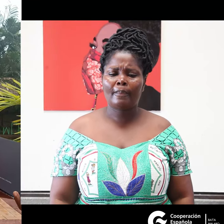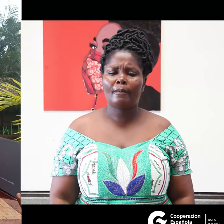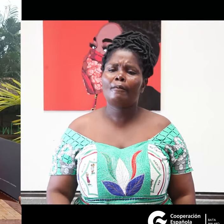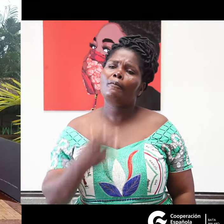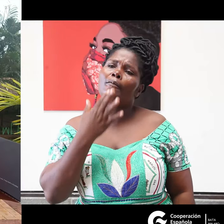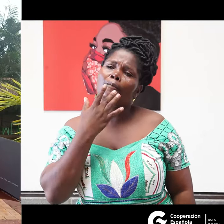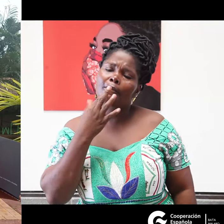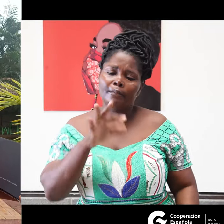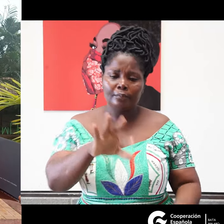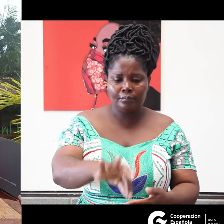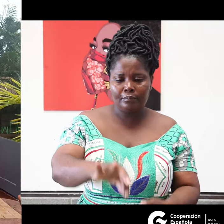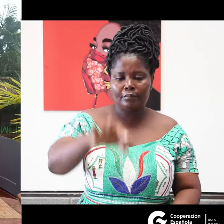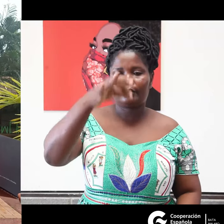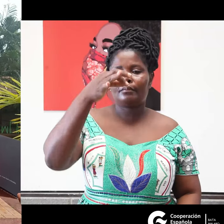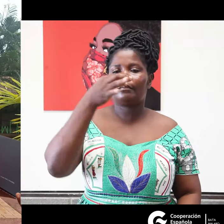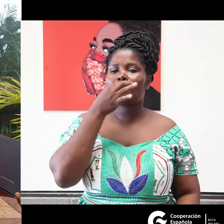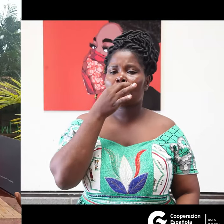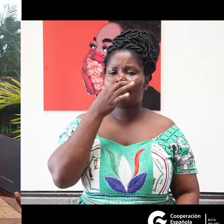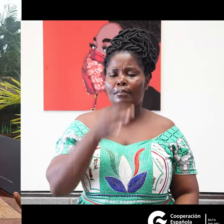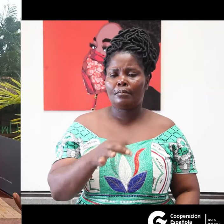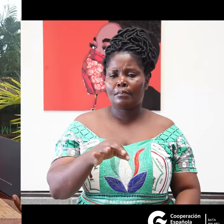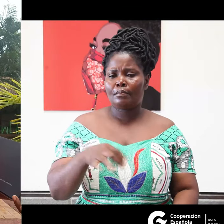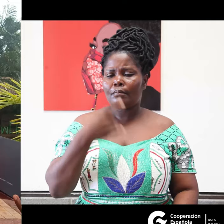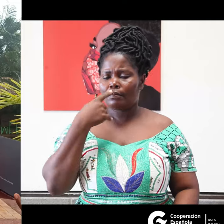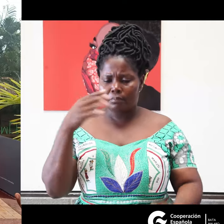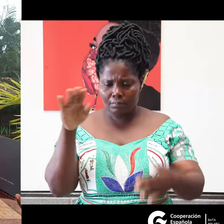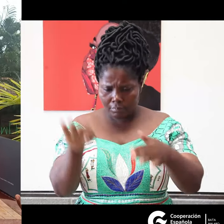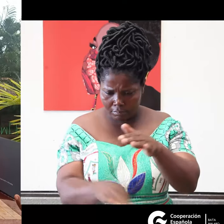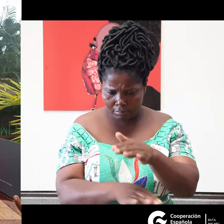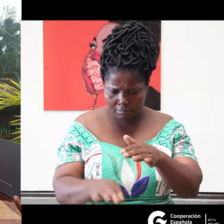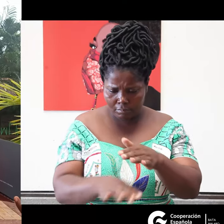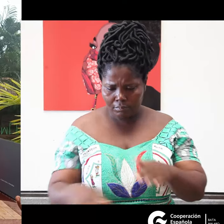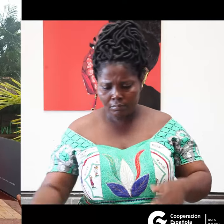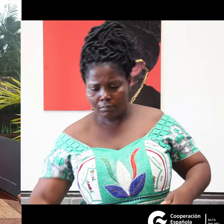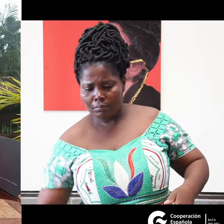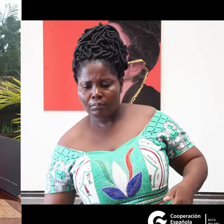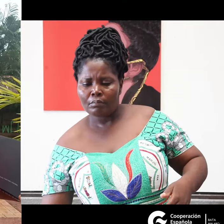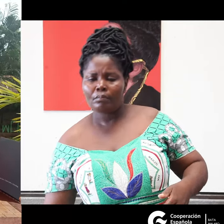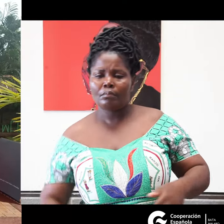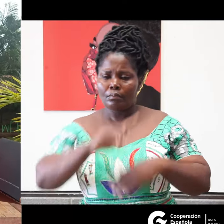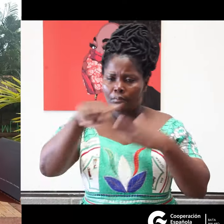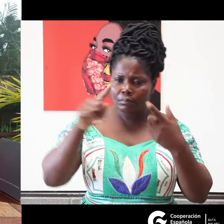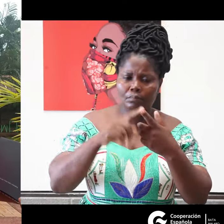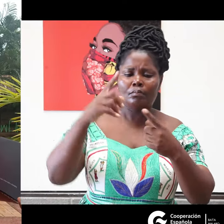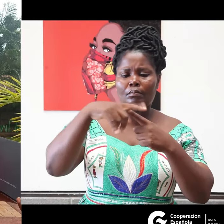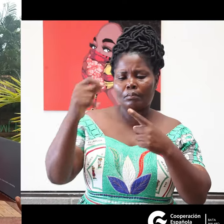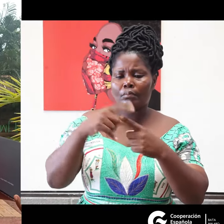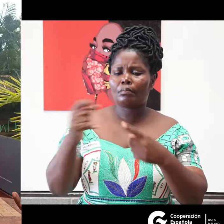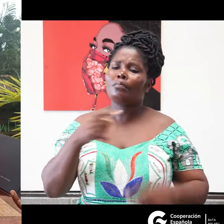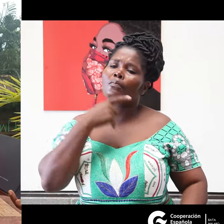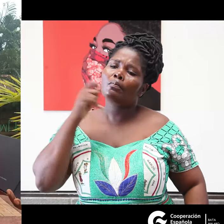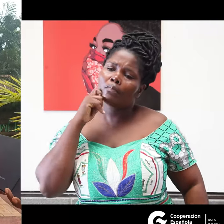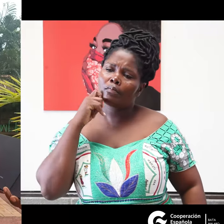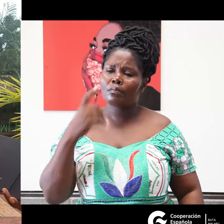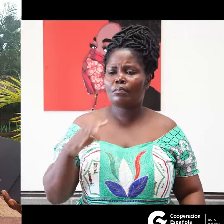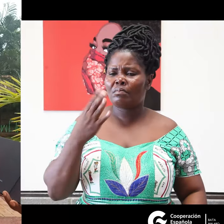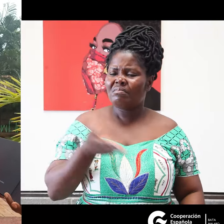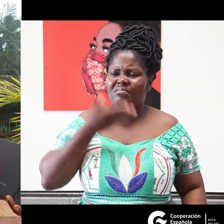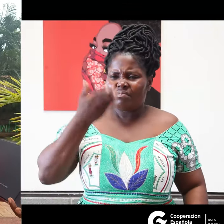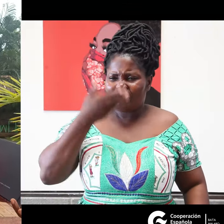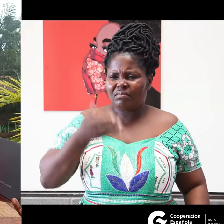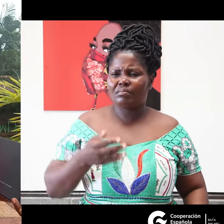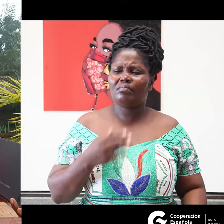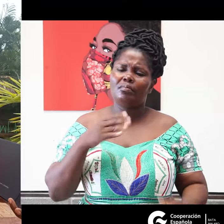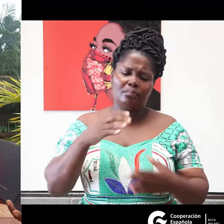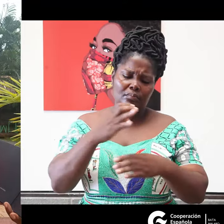El color café cruje bajo sus pies cuando las hojas están secas. A veces huele a